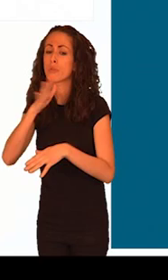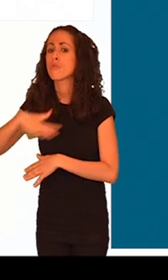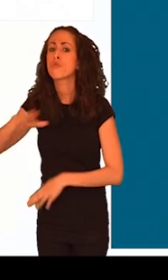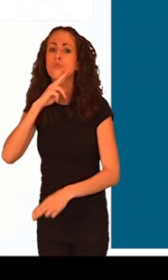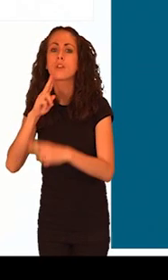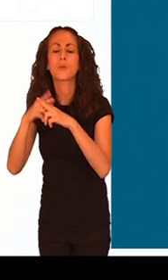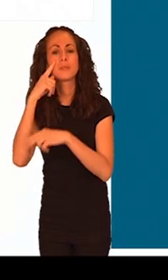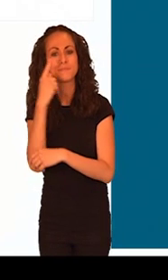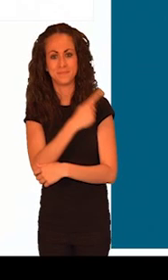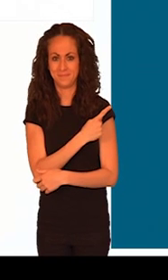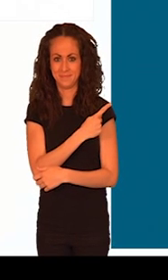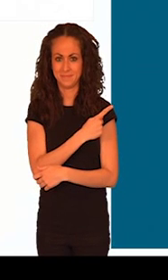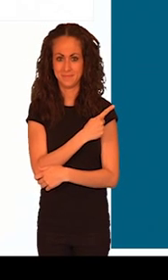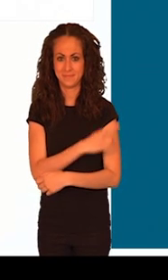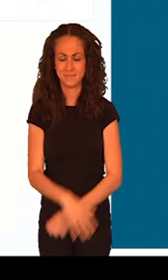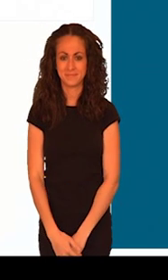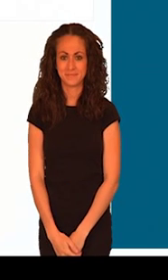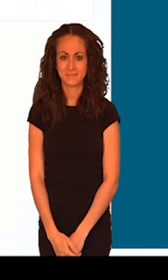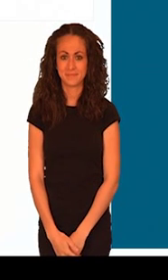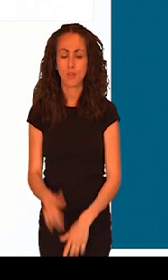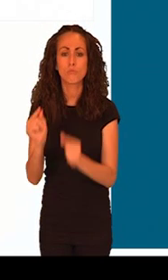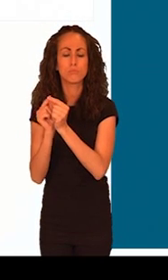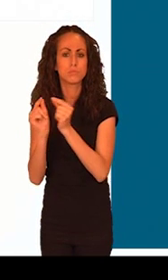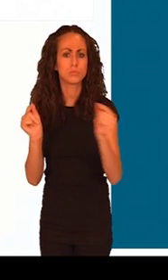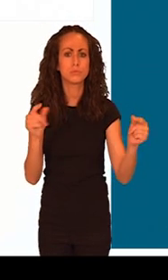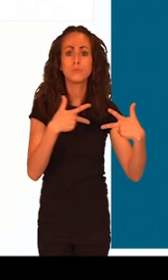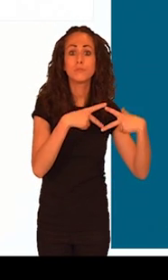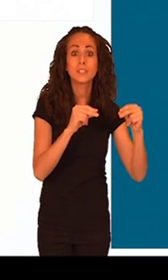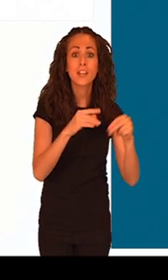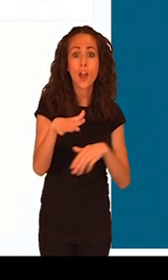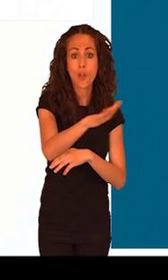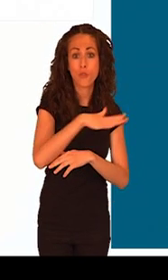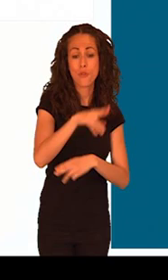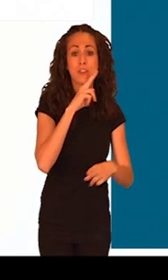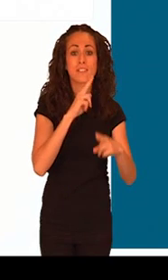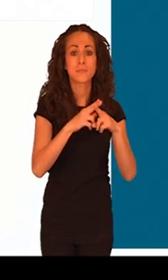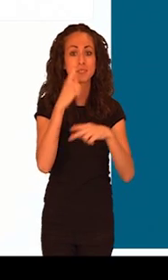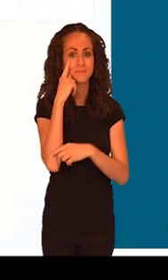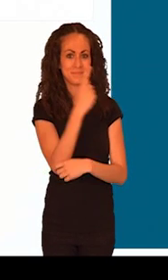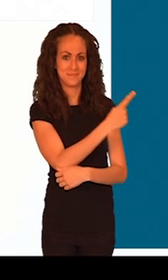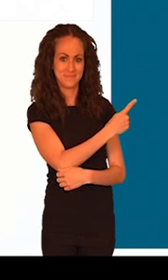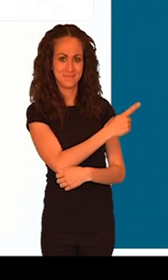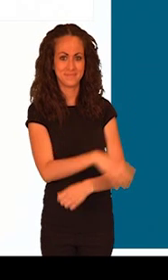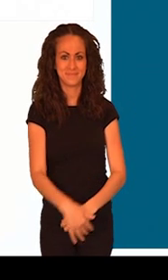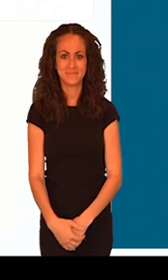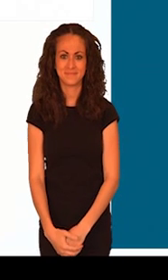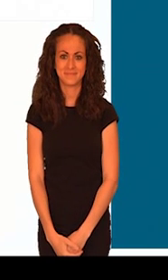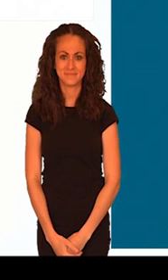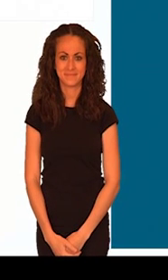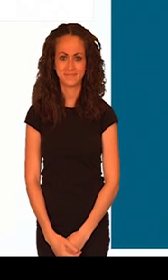Jane Bowles. Esta ruta finaliza en la zona de musculación al aire libre de Parque Manuel Navarrete, Avenida Jane Bowles. La